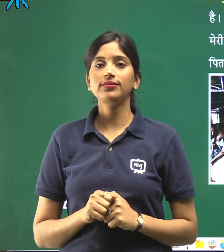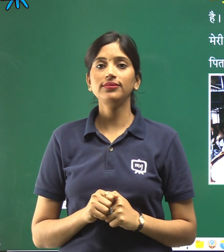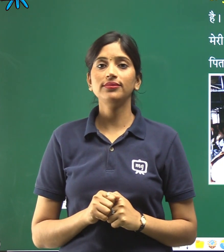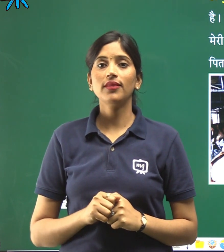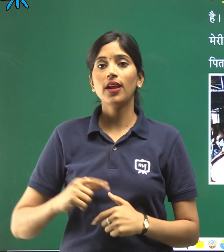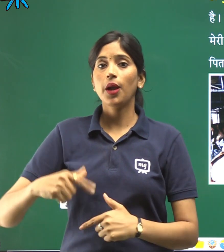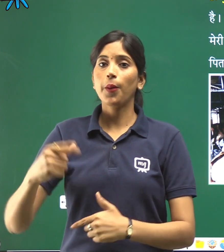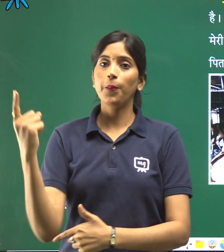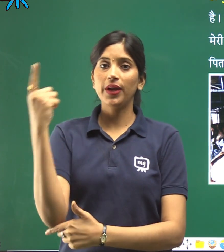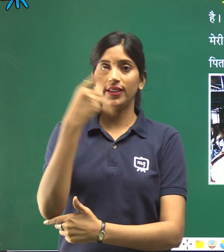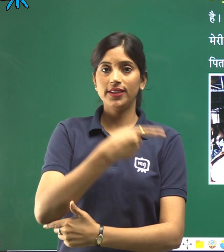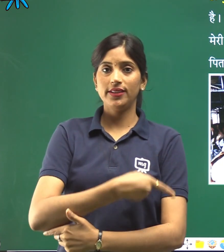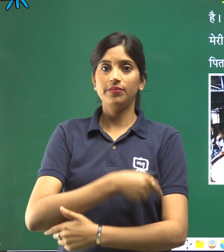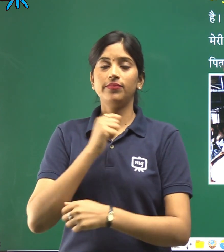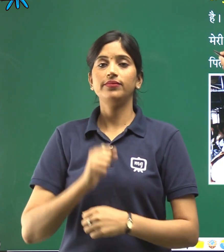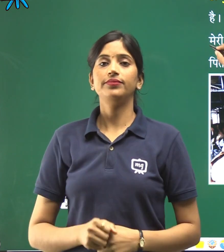प्रतिदिन